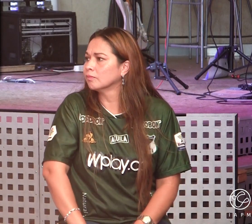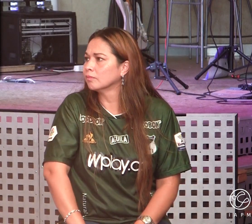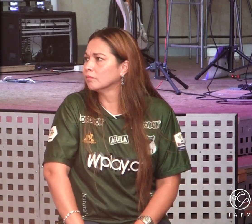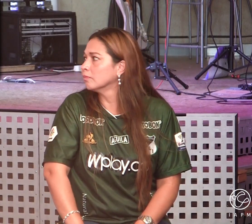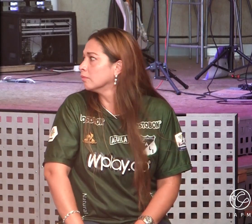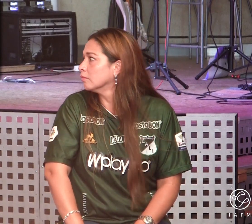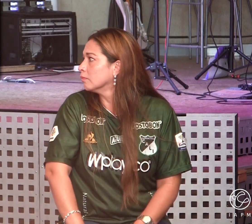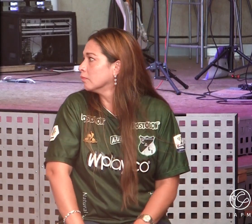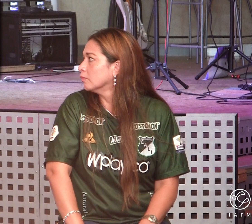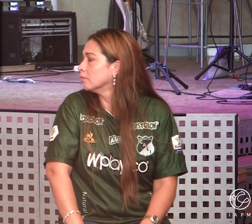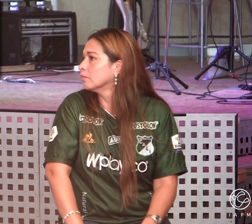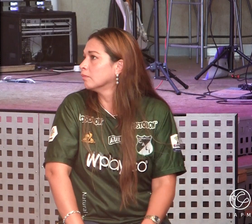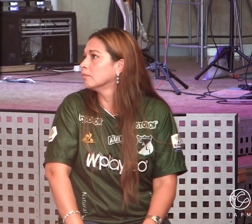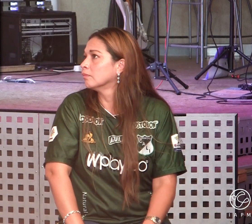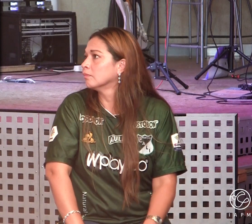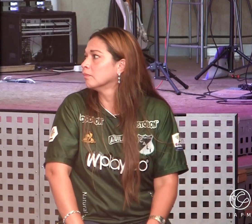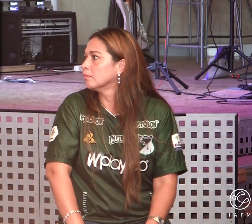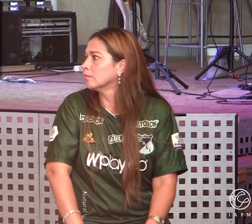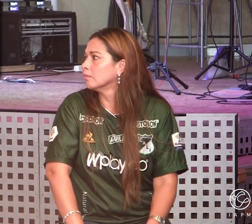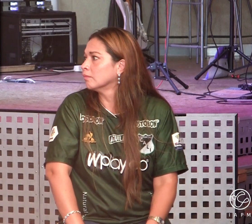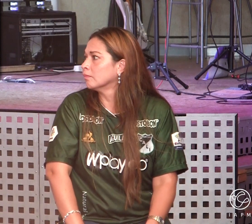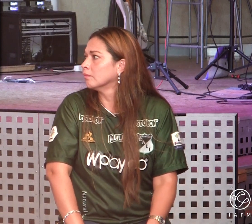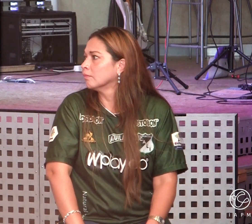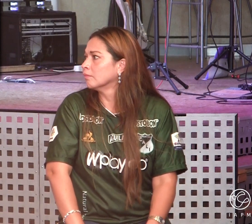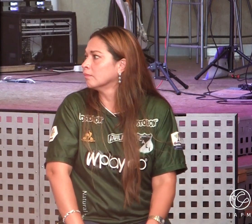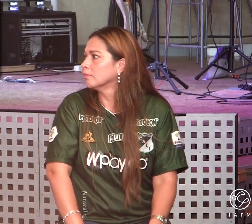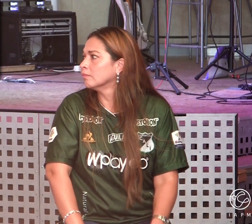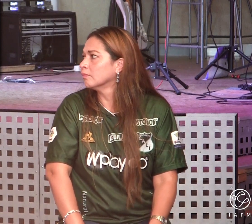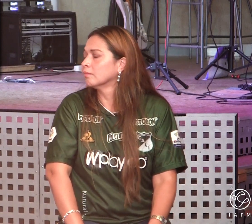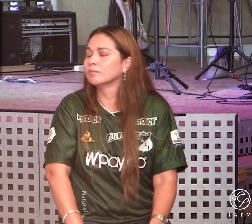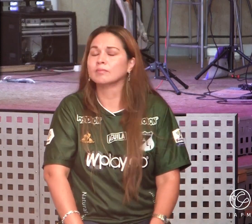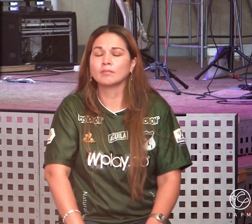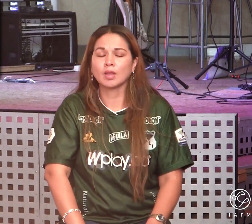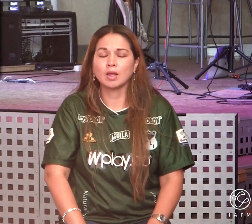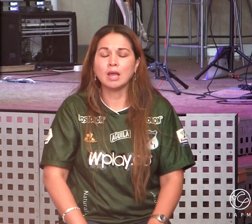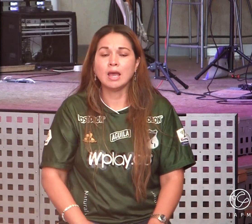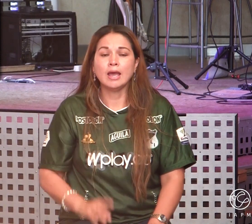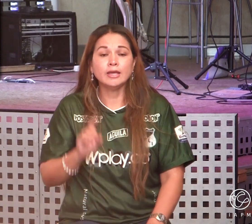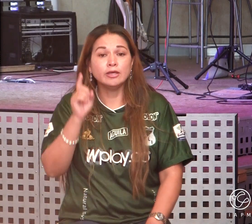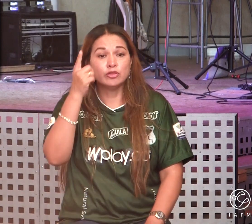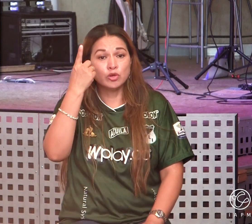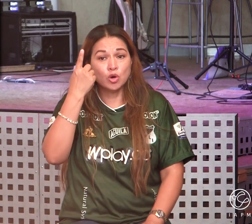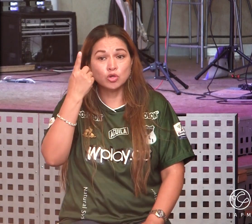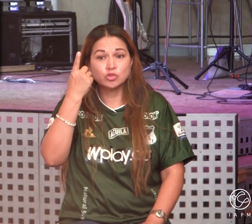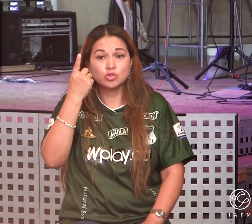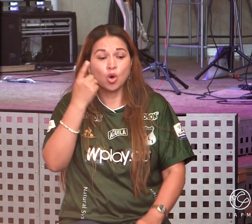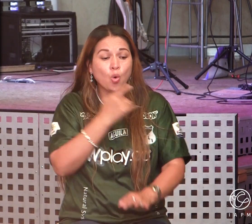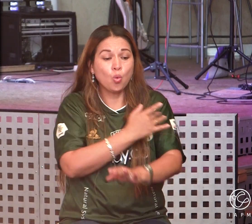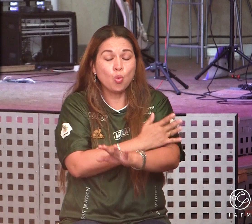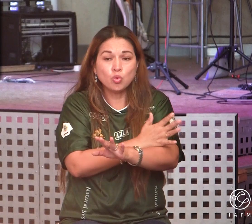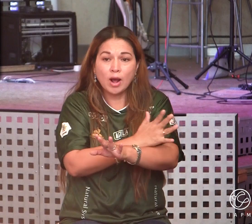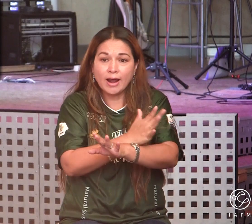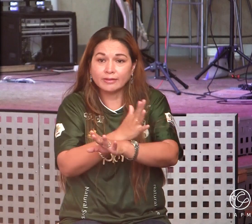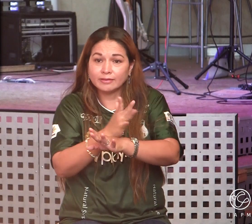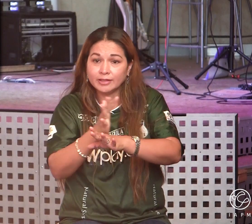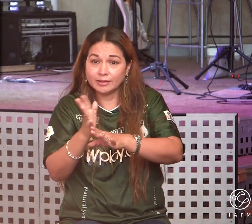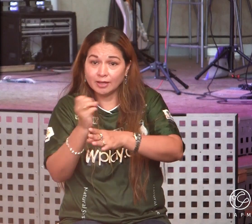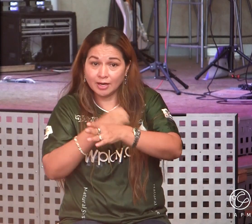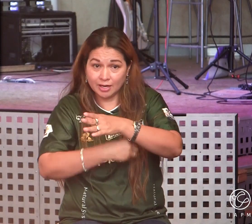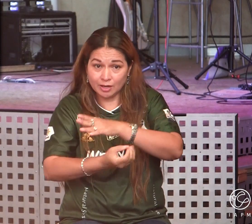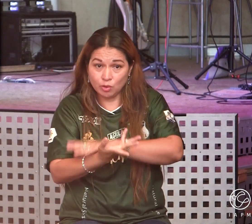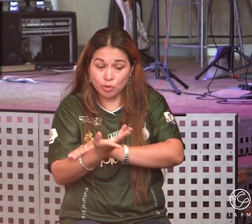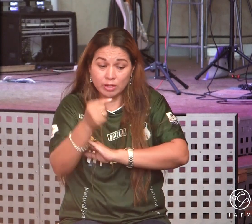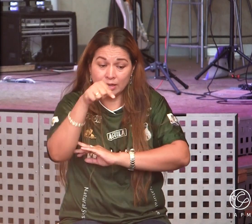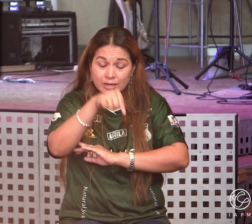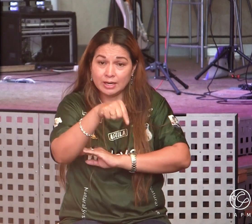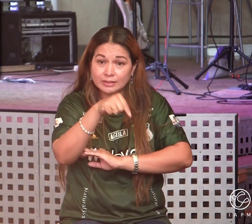el versículo 8, para que nos contextualicemos. Y plantó el Señor Dios un huerto hacia el oriente en Edén y puso allí